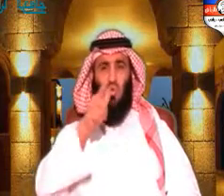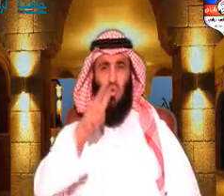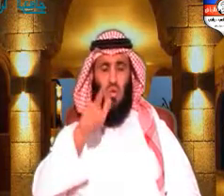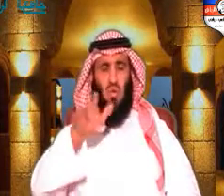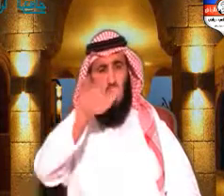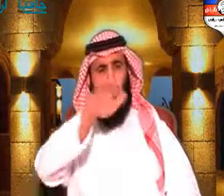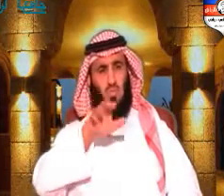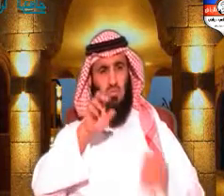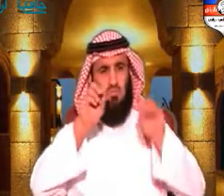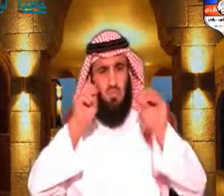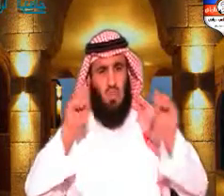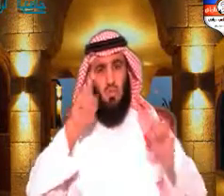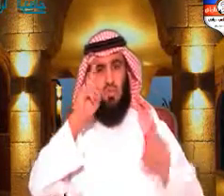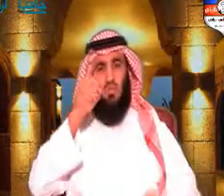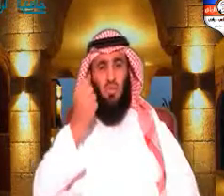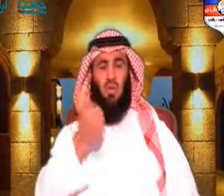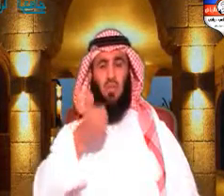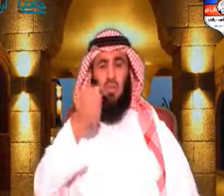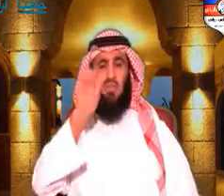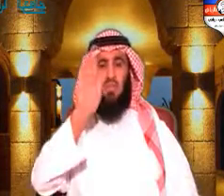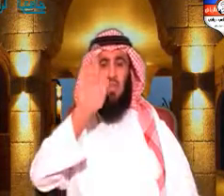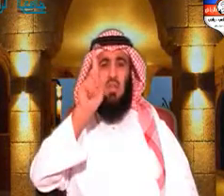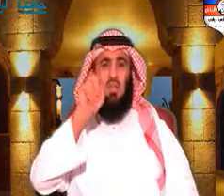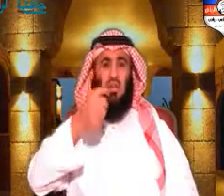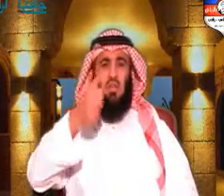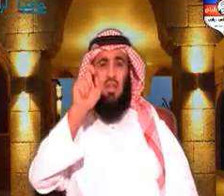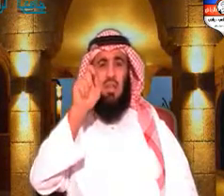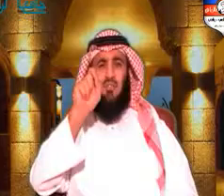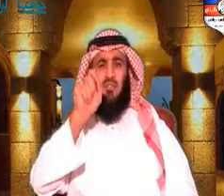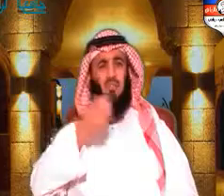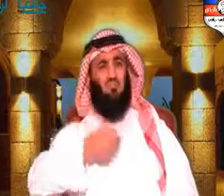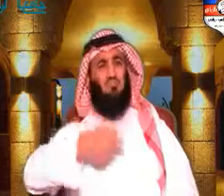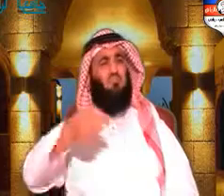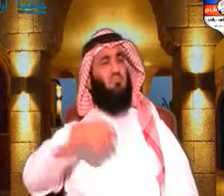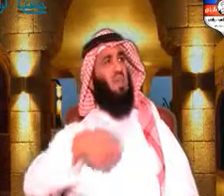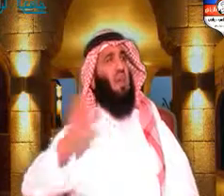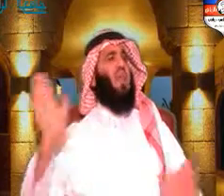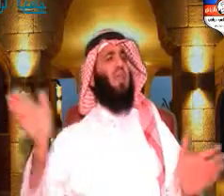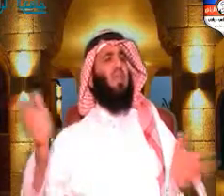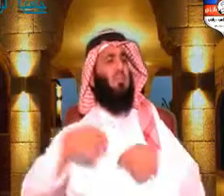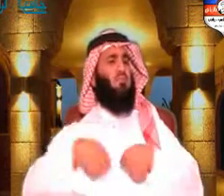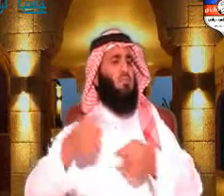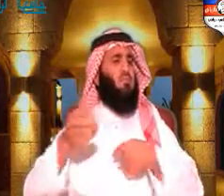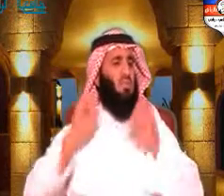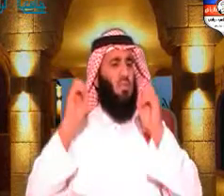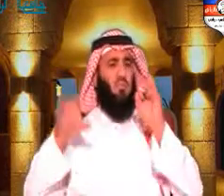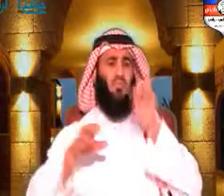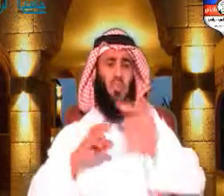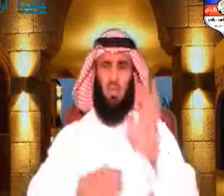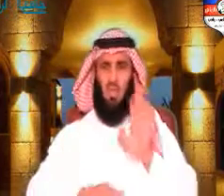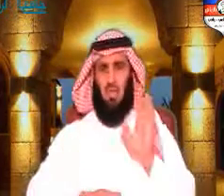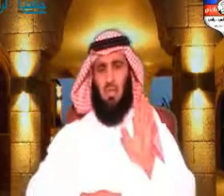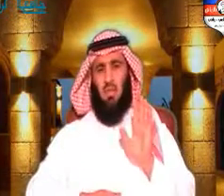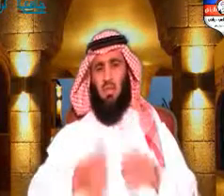تسرفوا إنه نهي عن الإسراف في كل شيء. فيا ترى ما هو الإسراف،